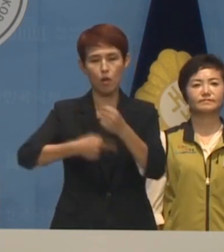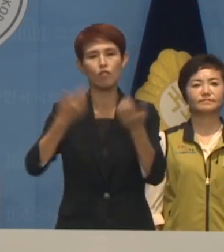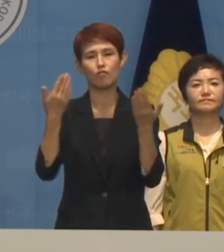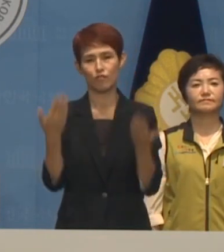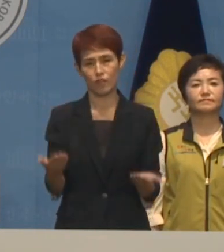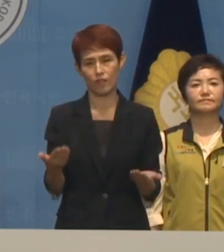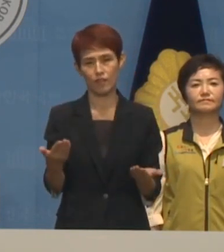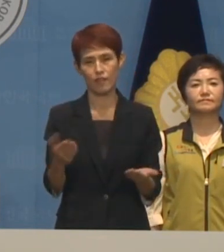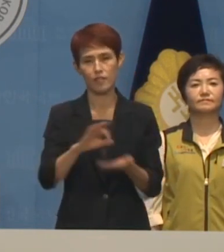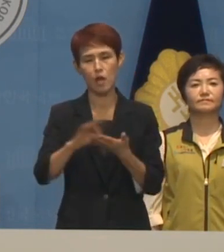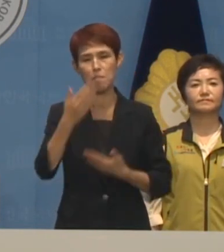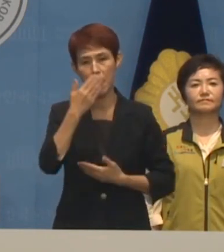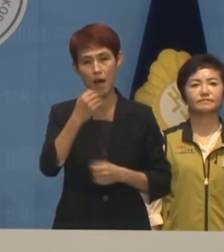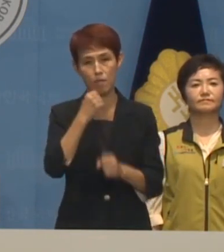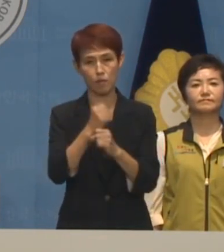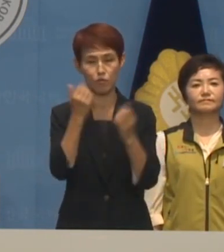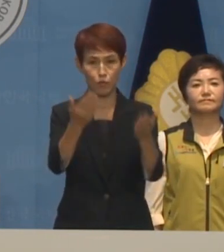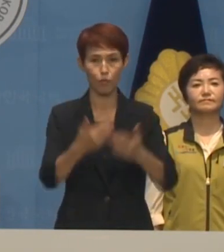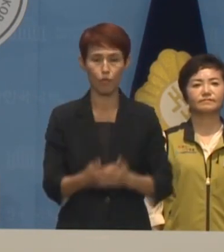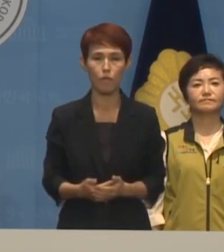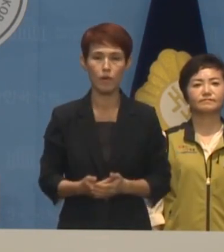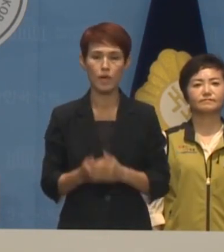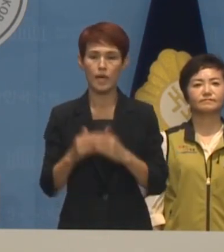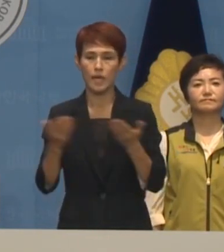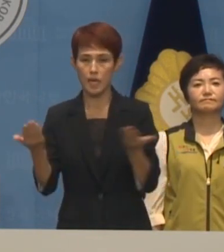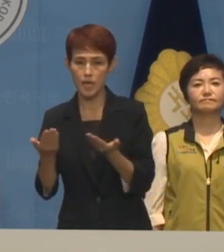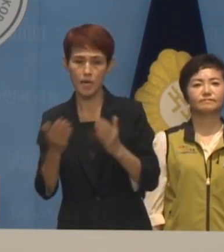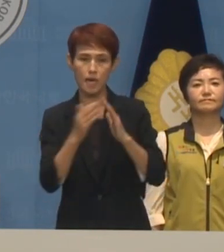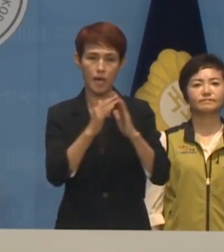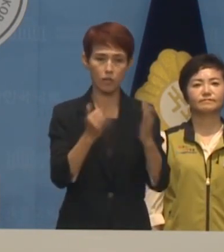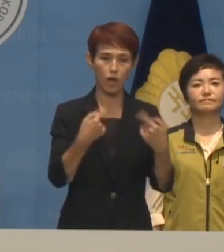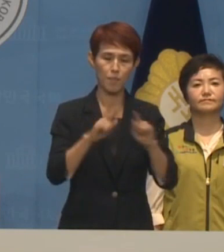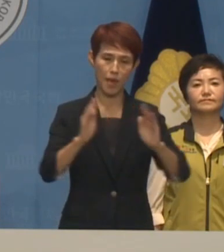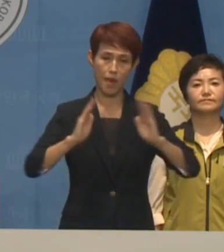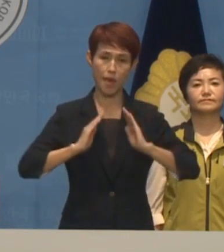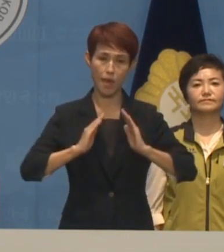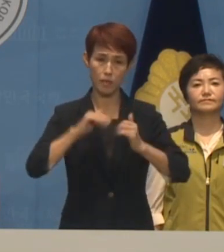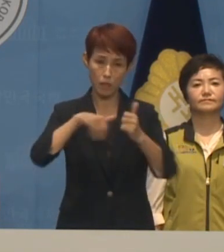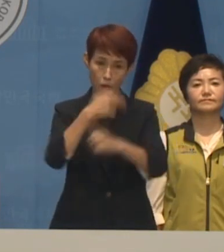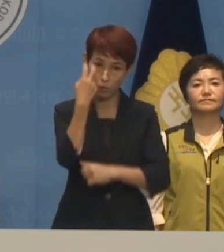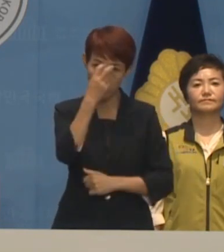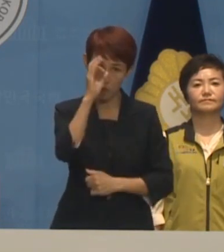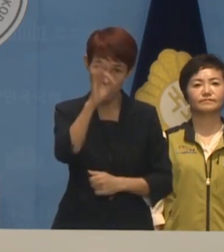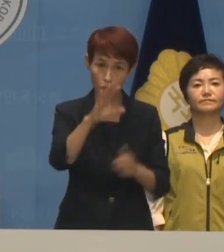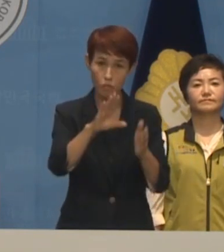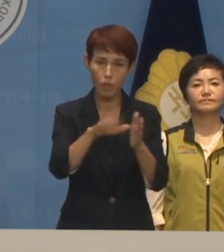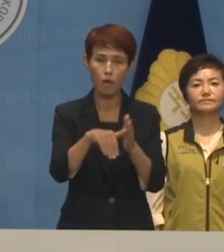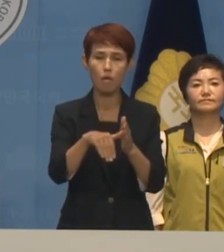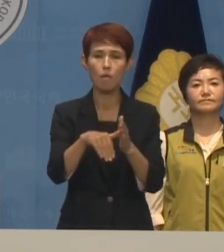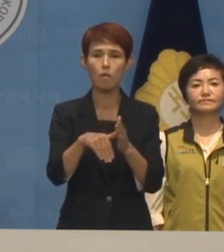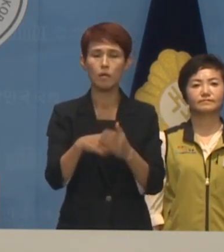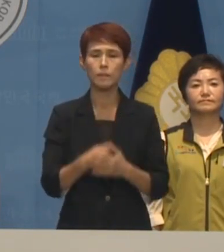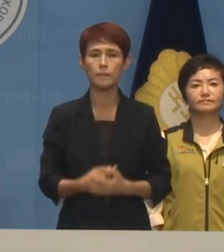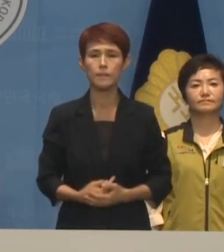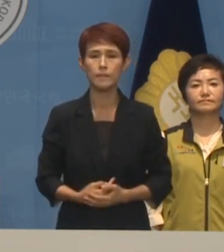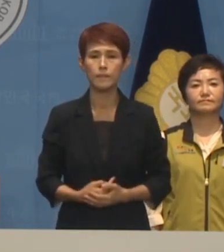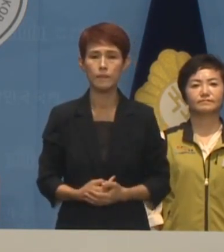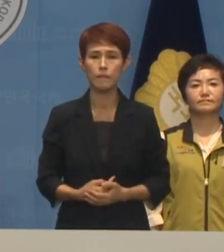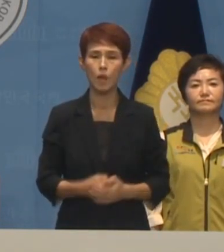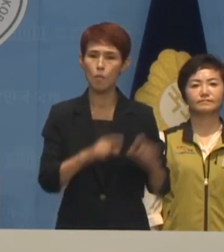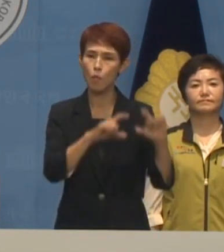마련하였습니다. 고용노동부의 일가정 양립 실태조사에 따르면 2021년 근로자의 연차휴가 평균 사용일수는